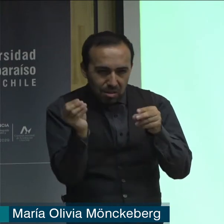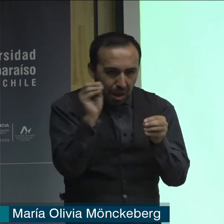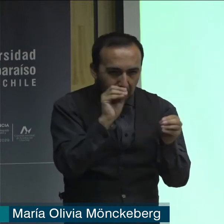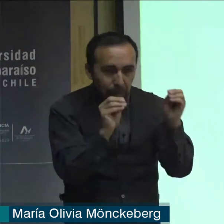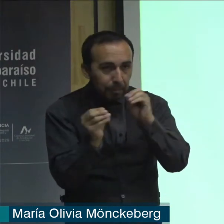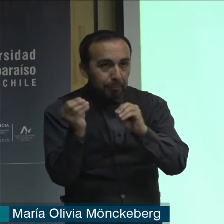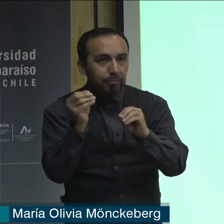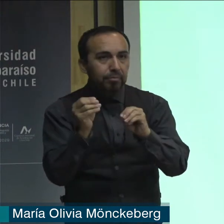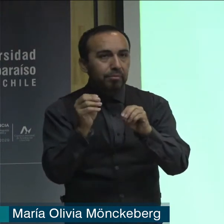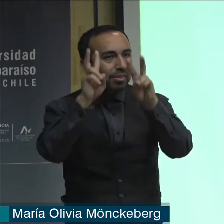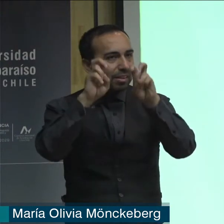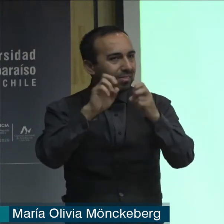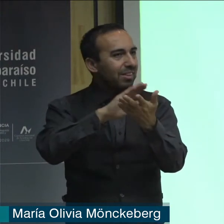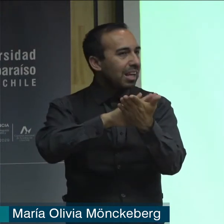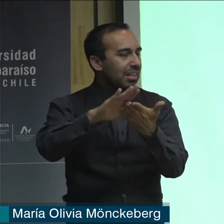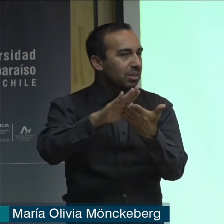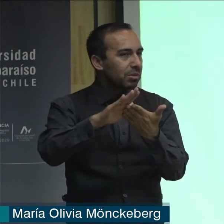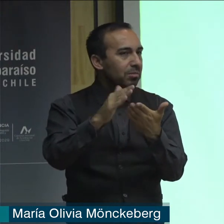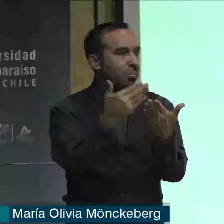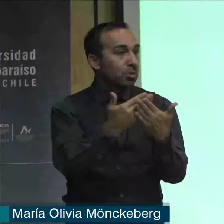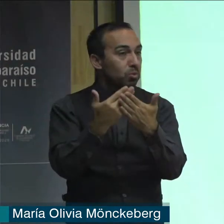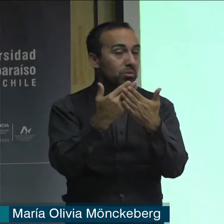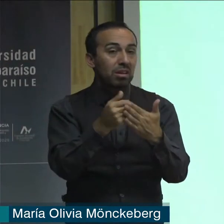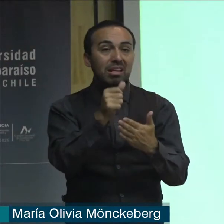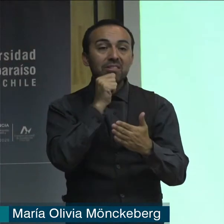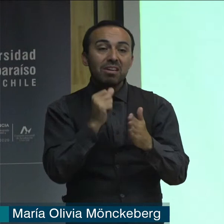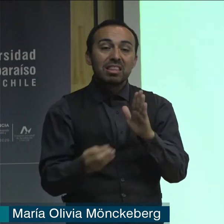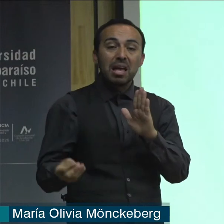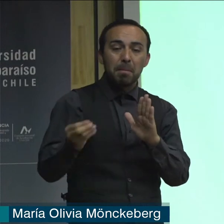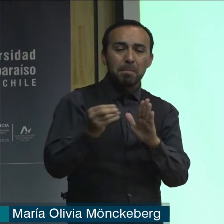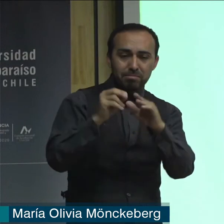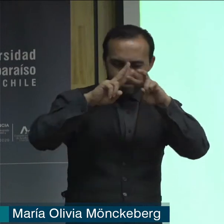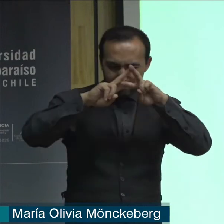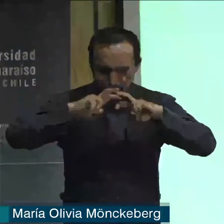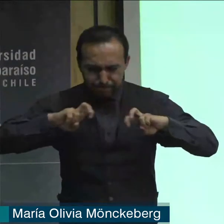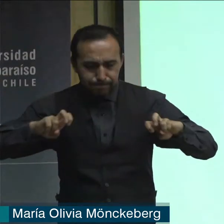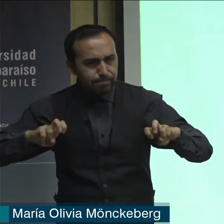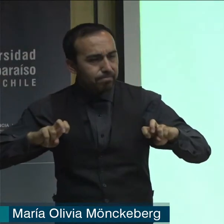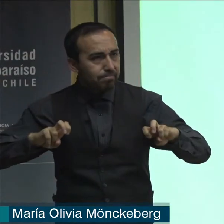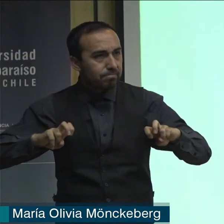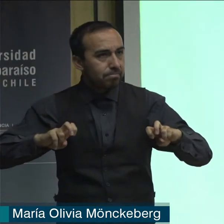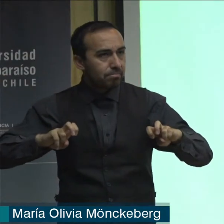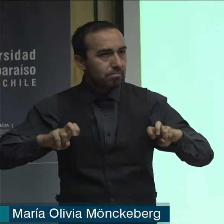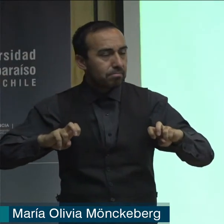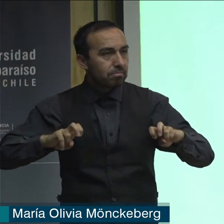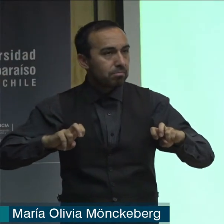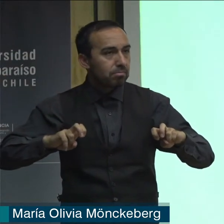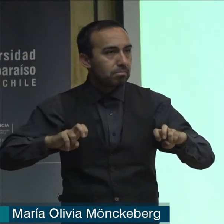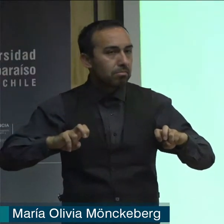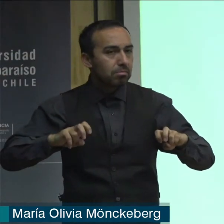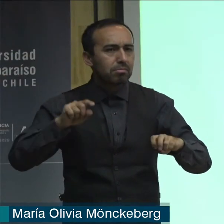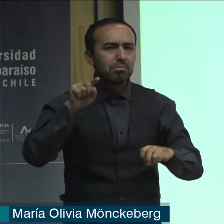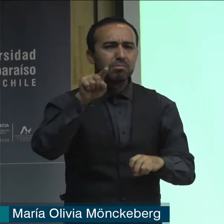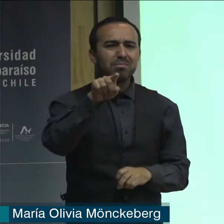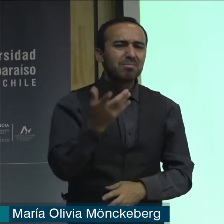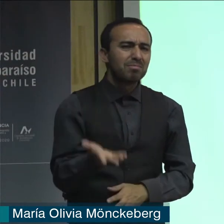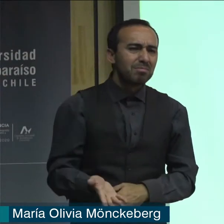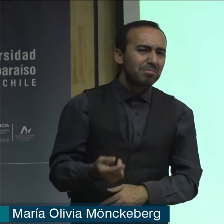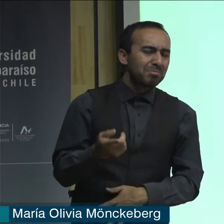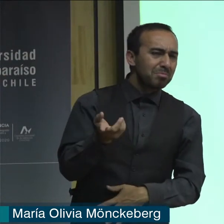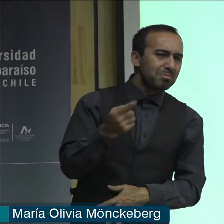le falta mayor estudio A qué está entregándose